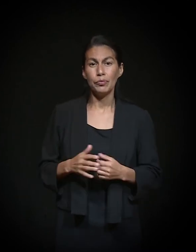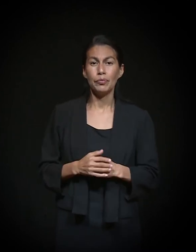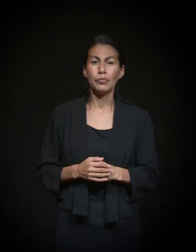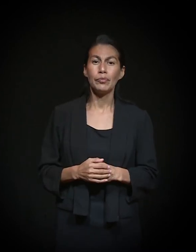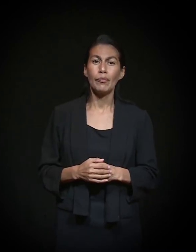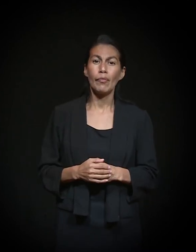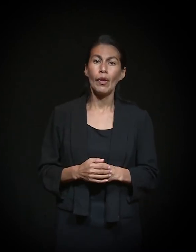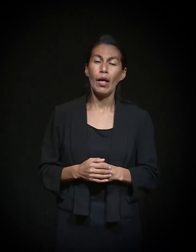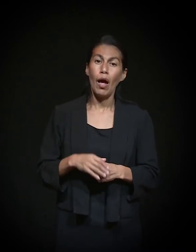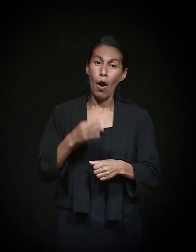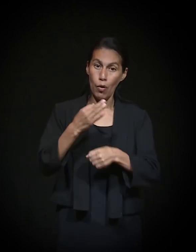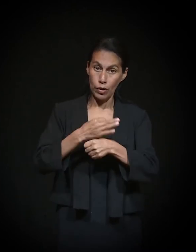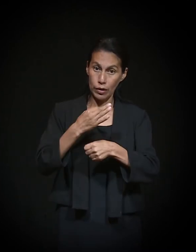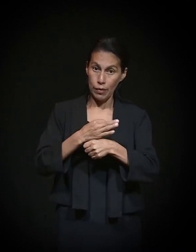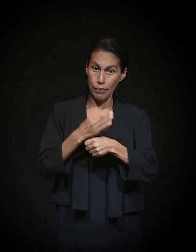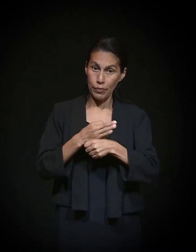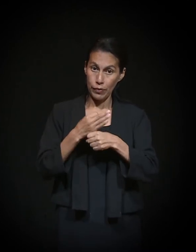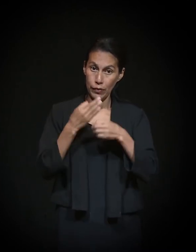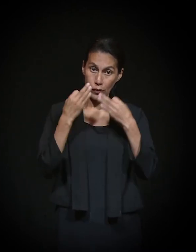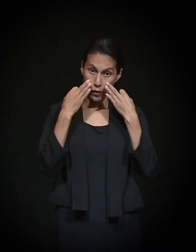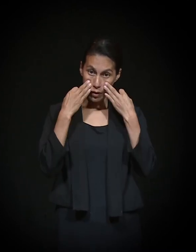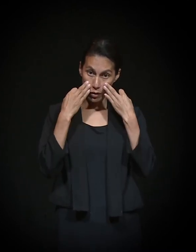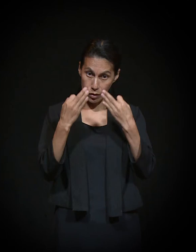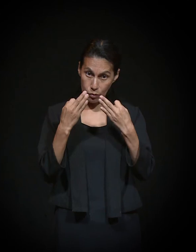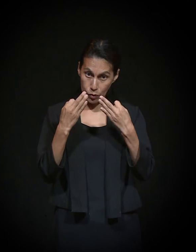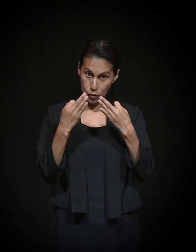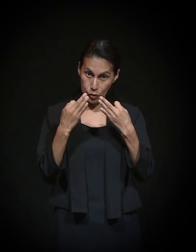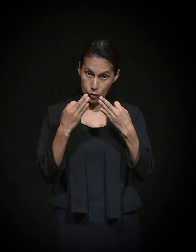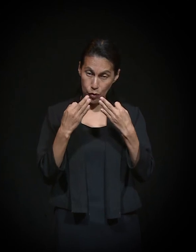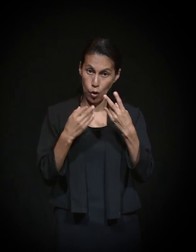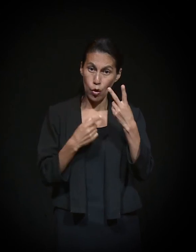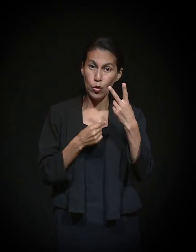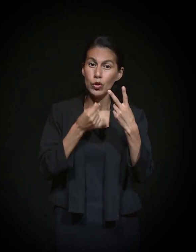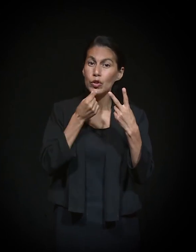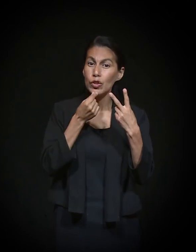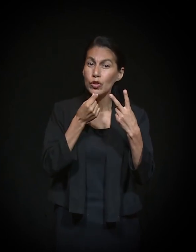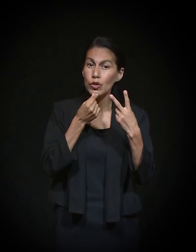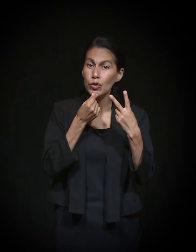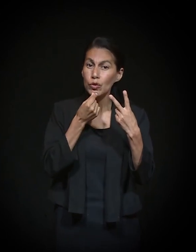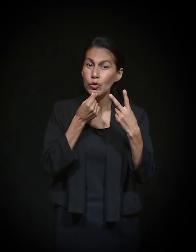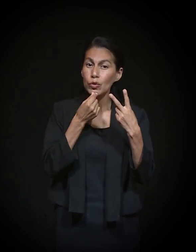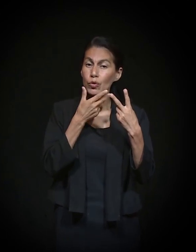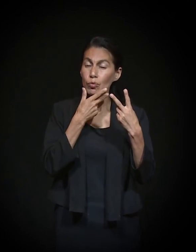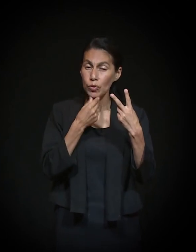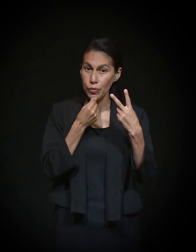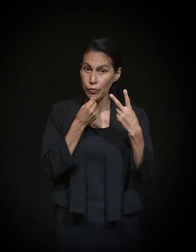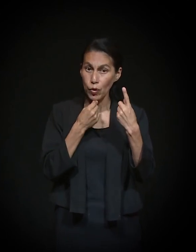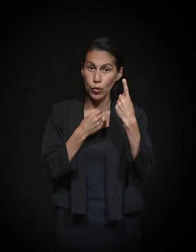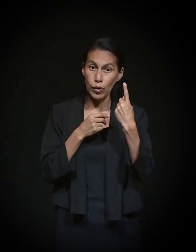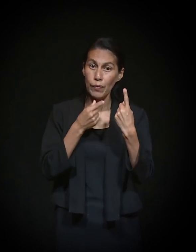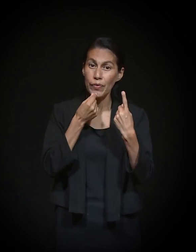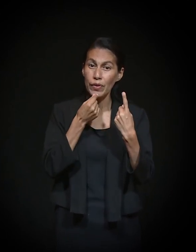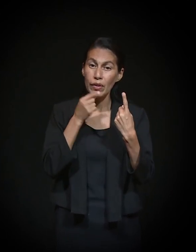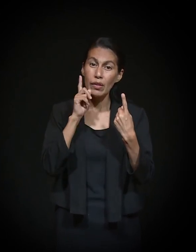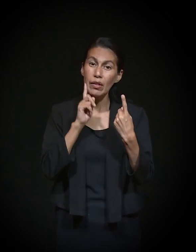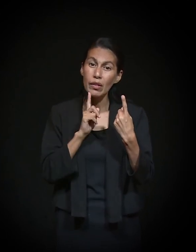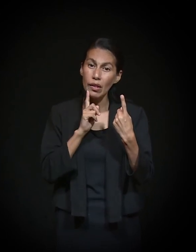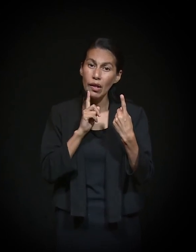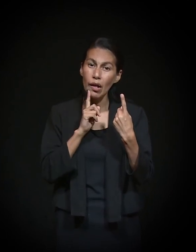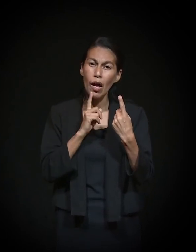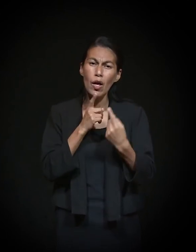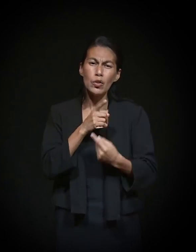tendré, con dos niños y una niña que les contaré cómo se